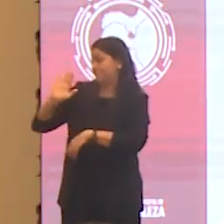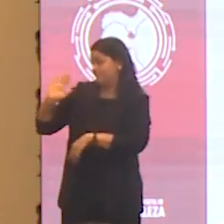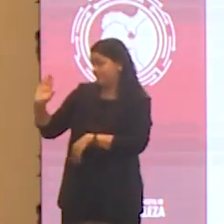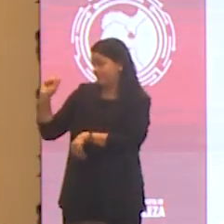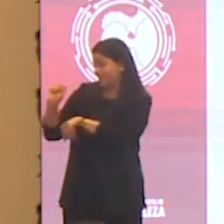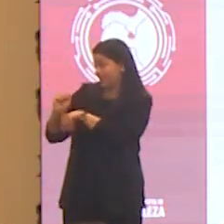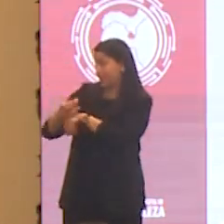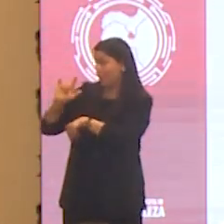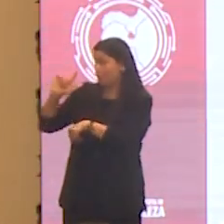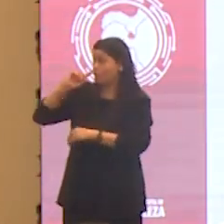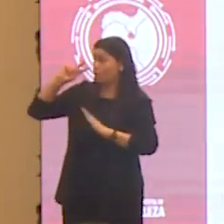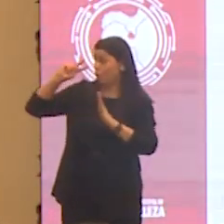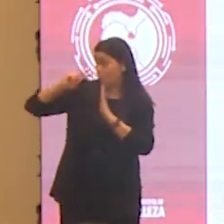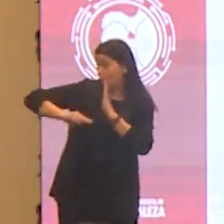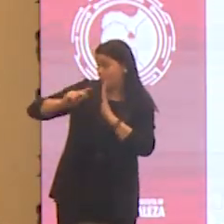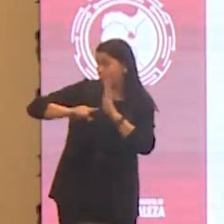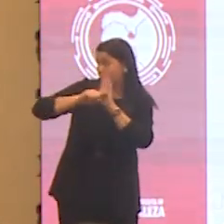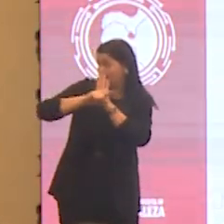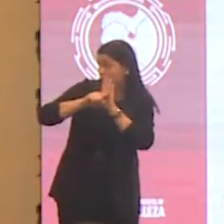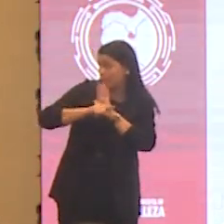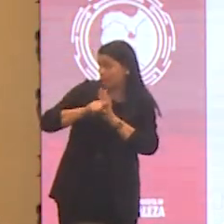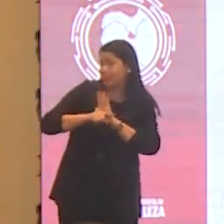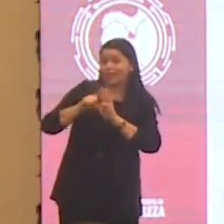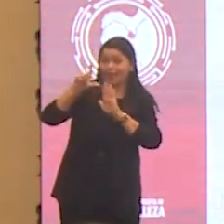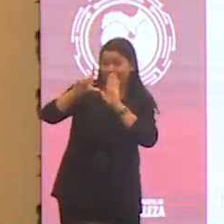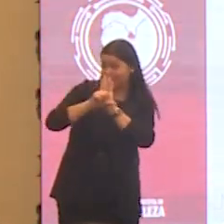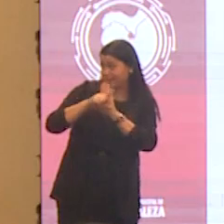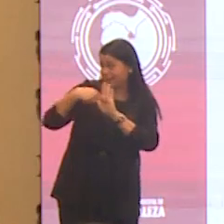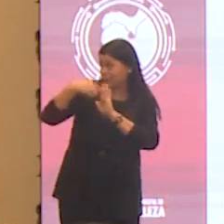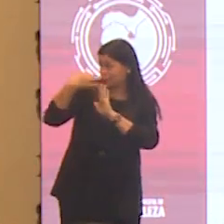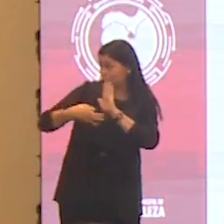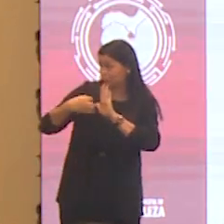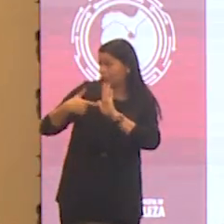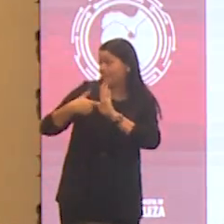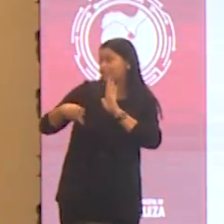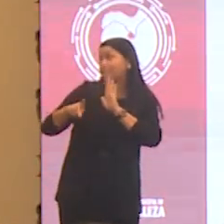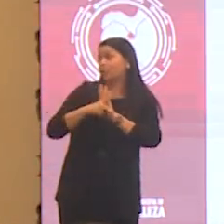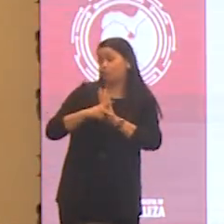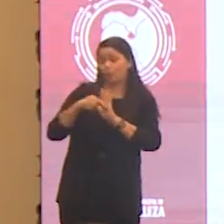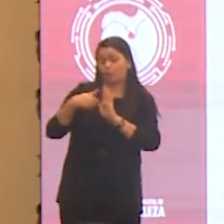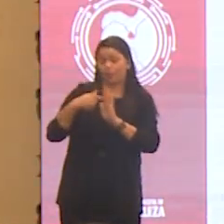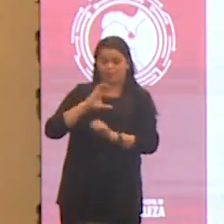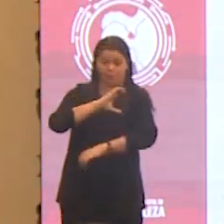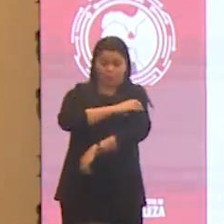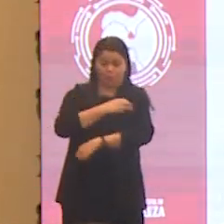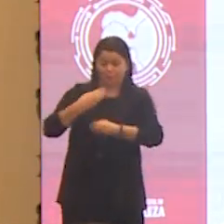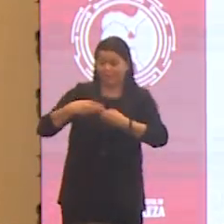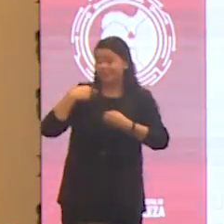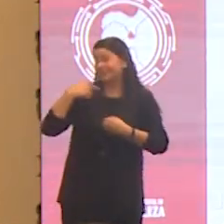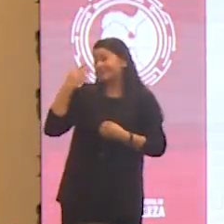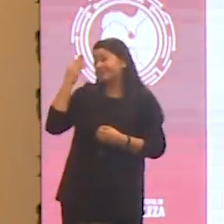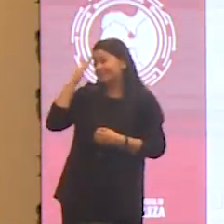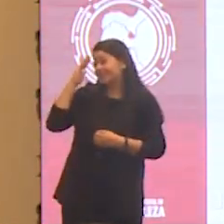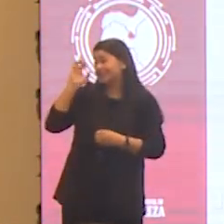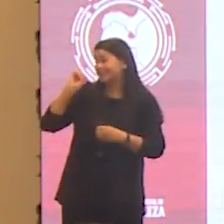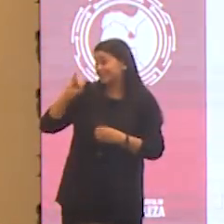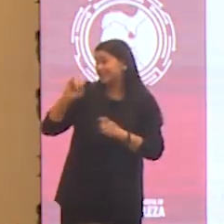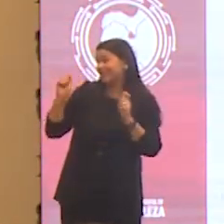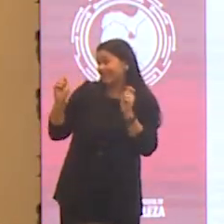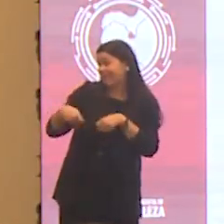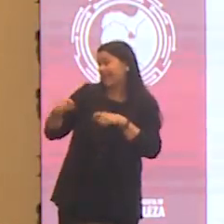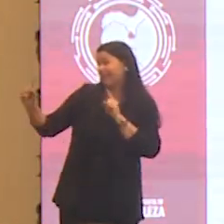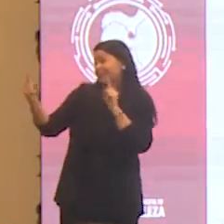jurídico da guarda municipal para saber se eu posso abordar uma pessoa na